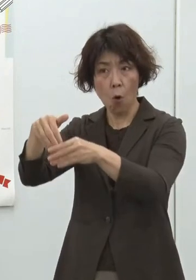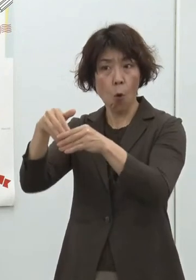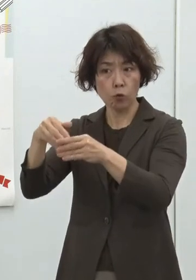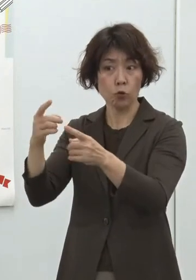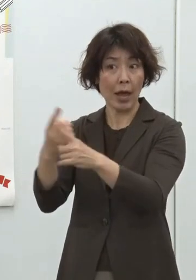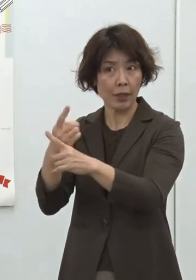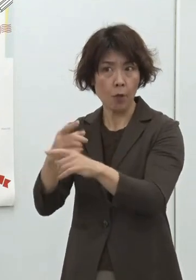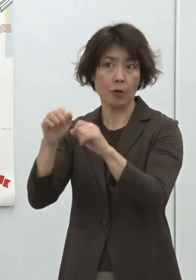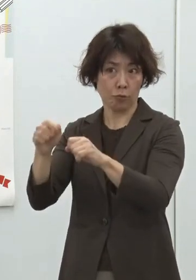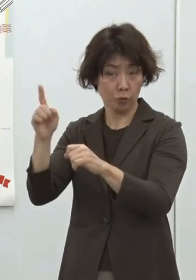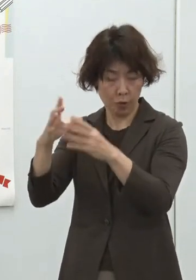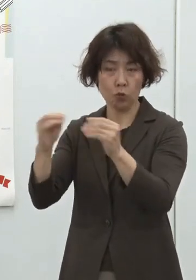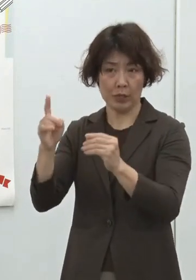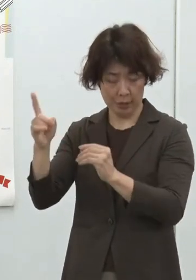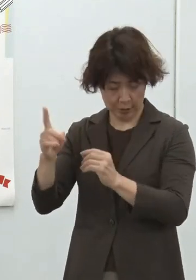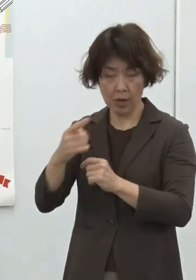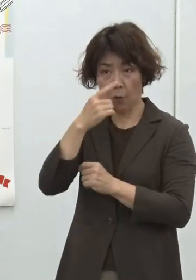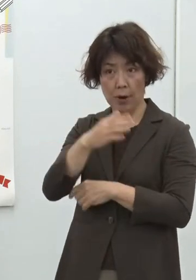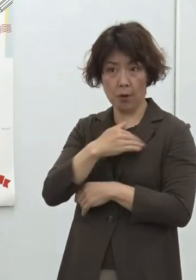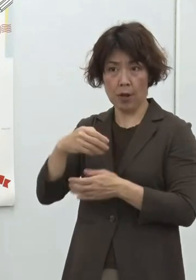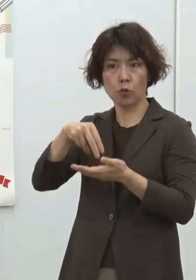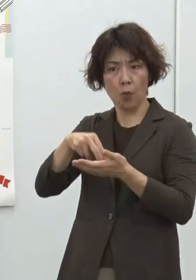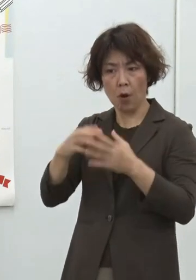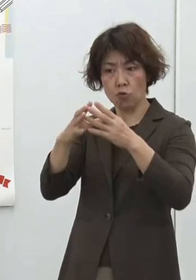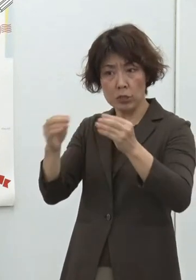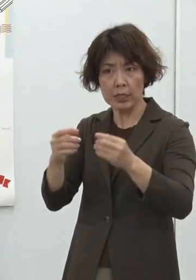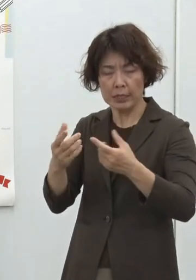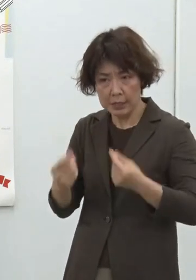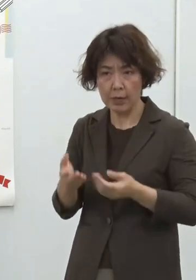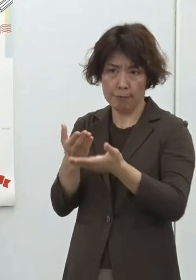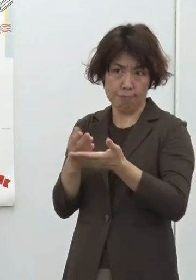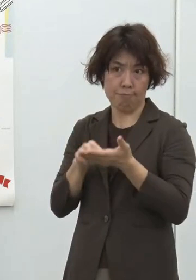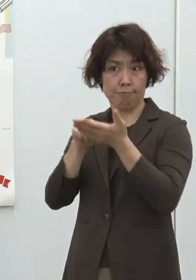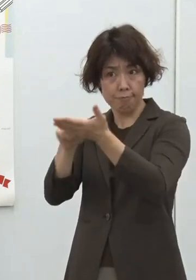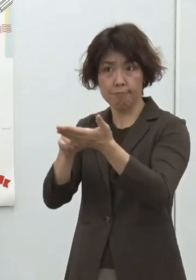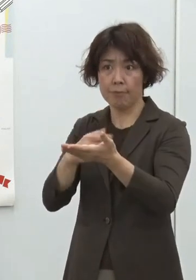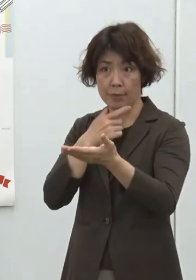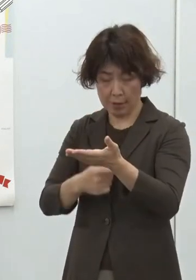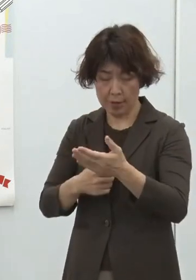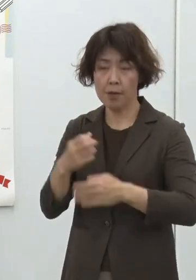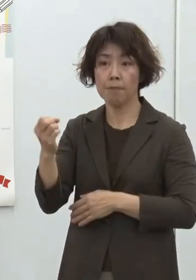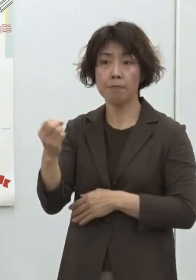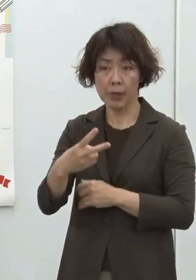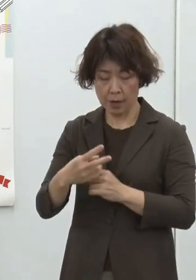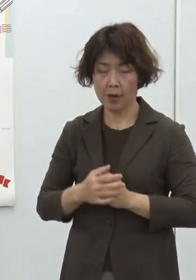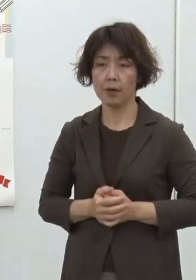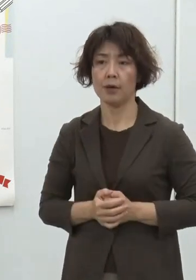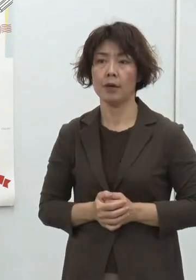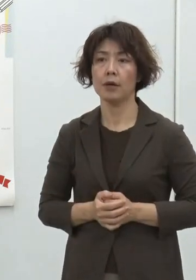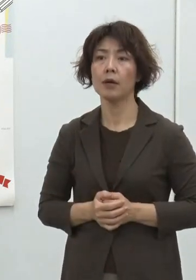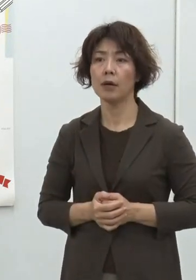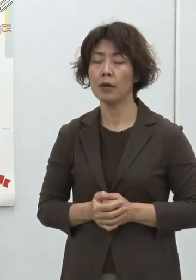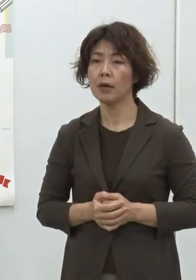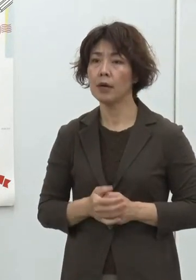が、これは我々としても国に対してしっかり働きかけていきたいと思います。一方で